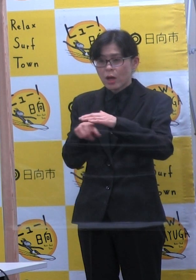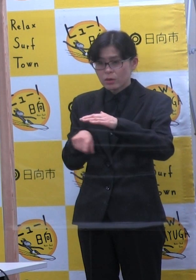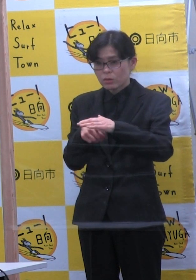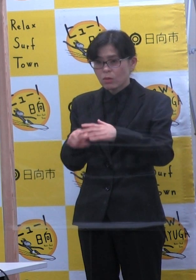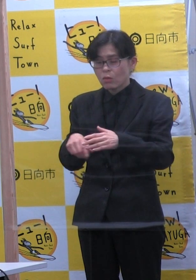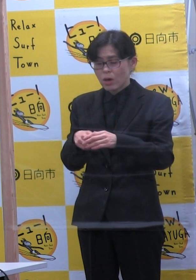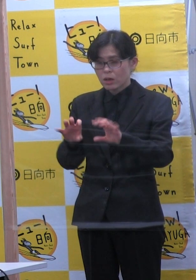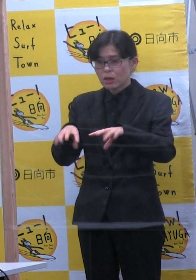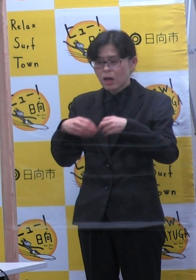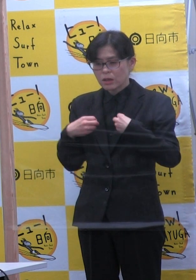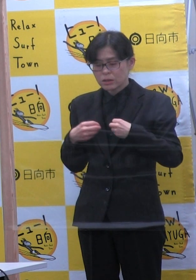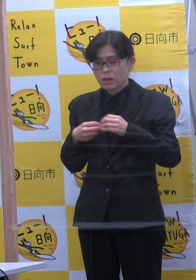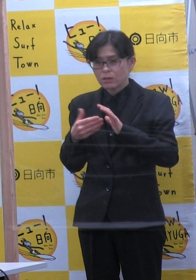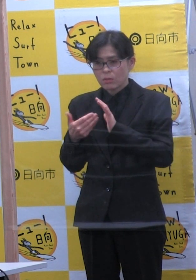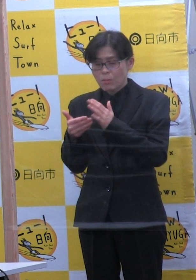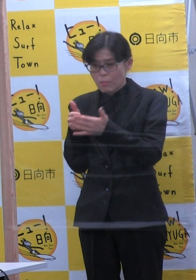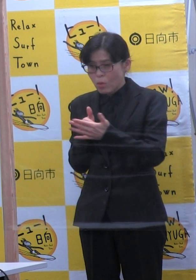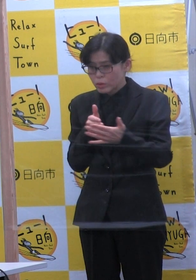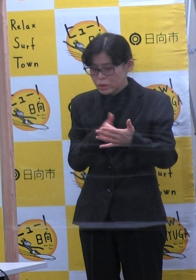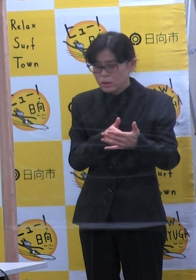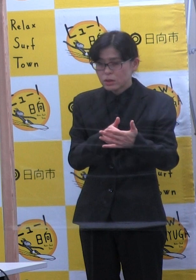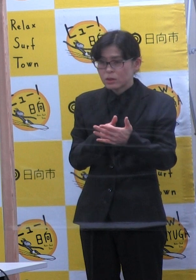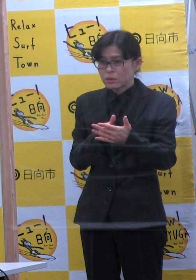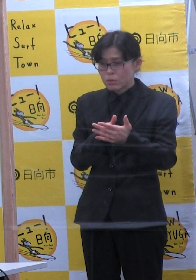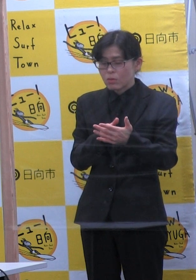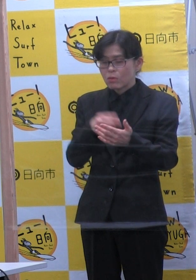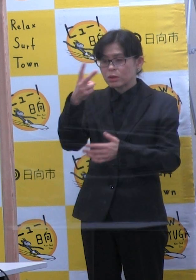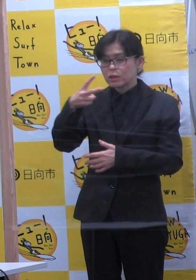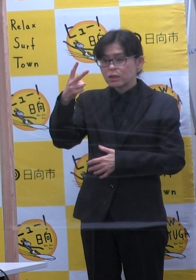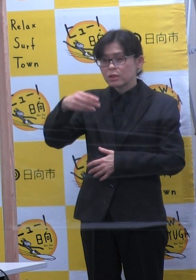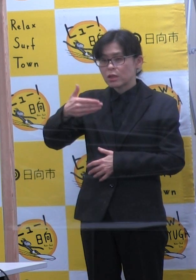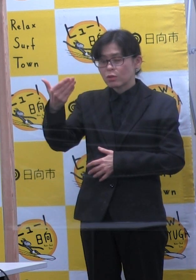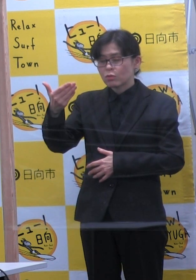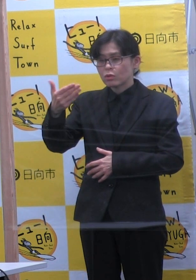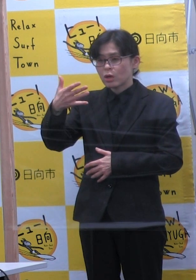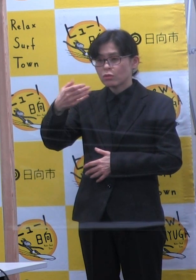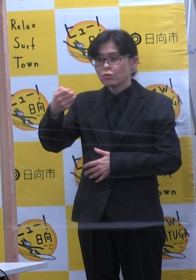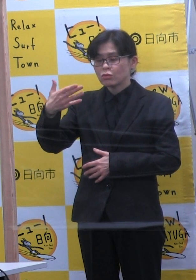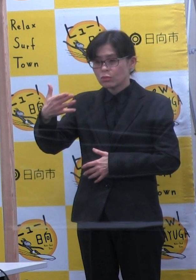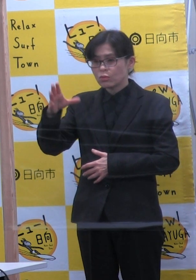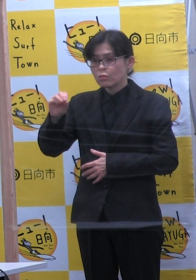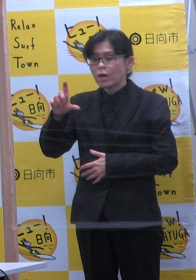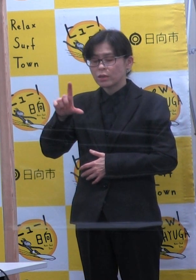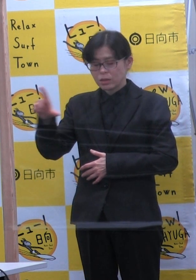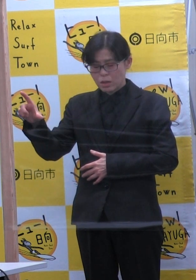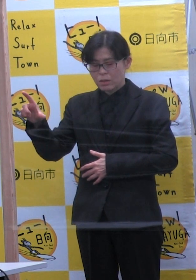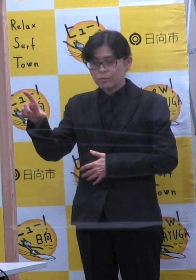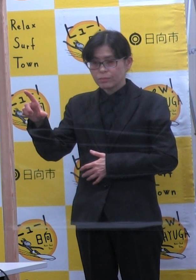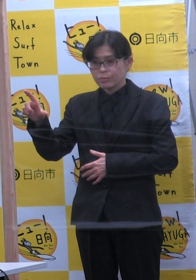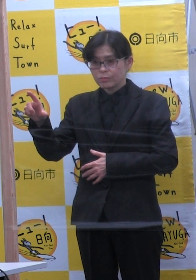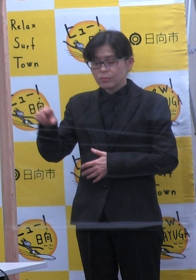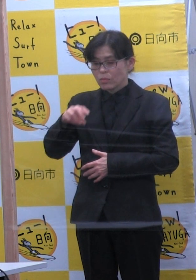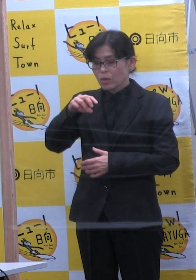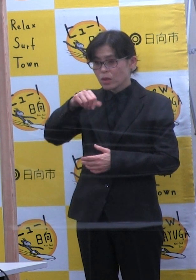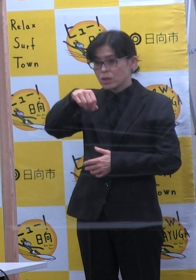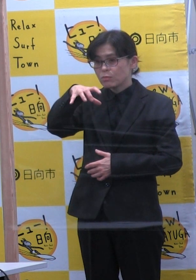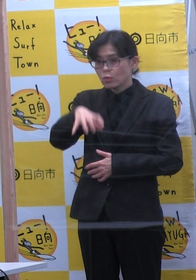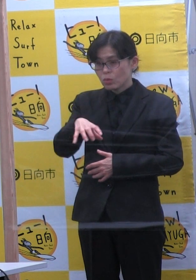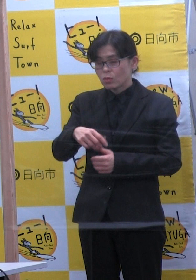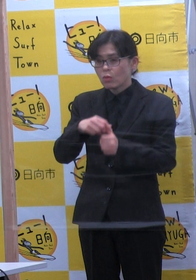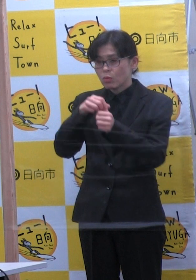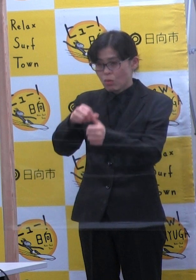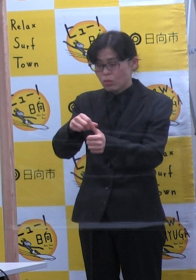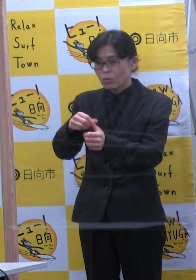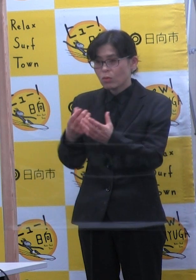感染拡大の防止策として2999万円、地元の雇用維持